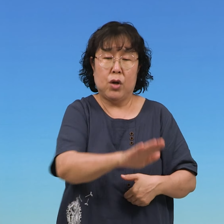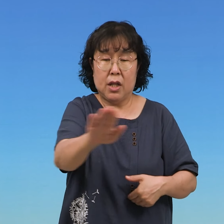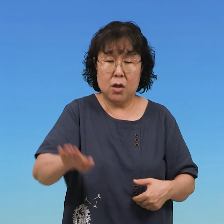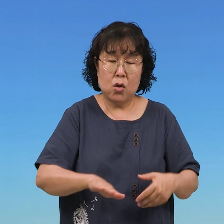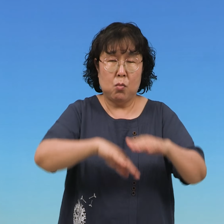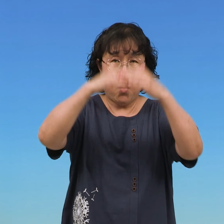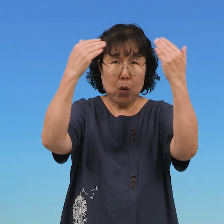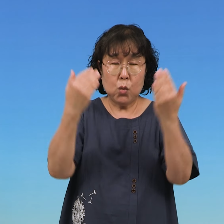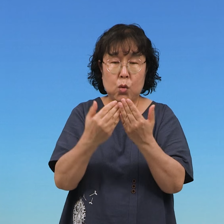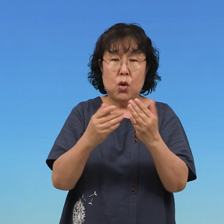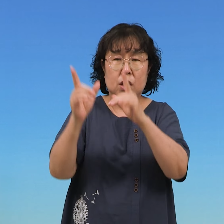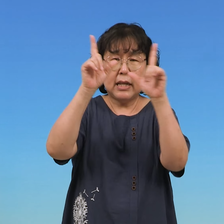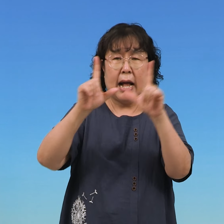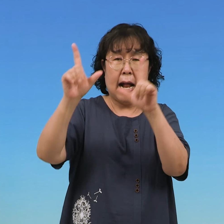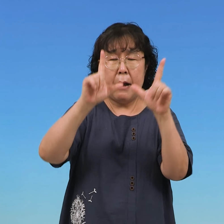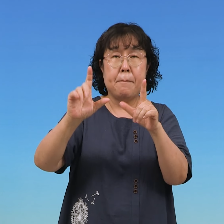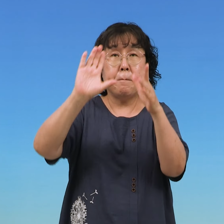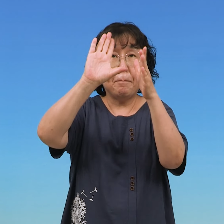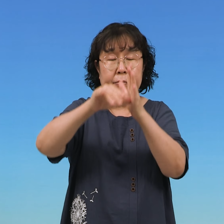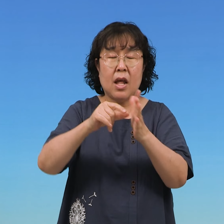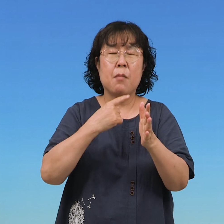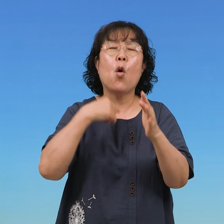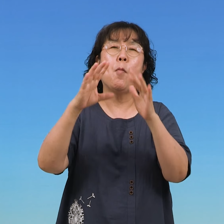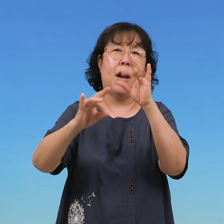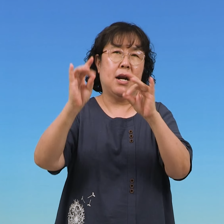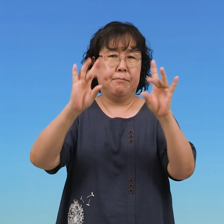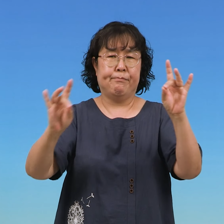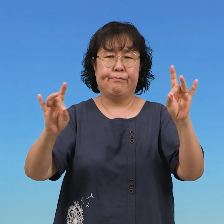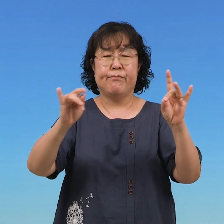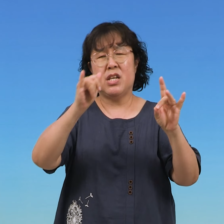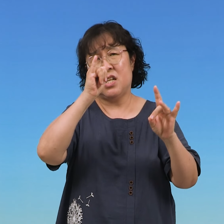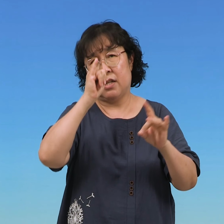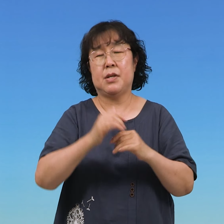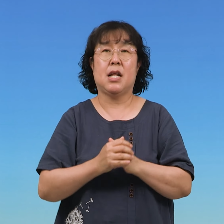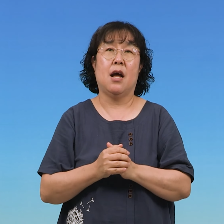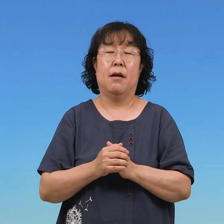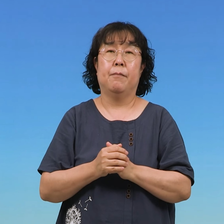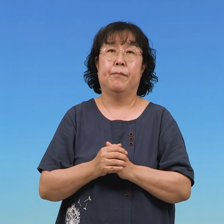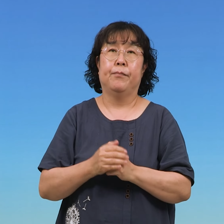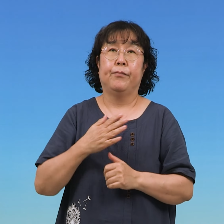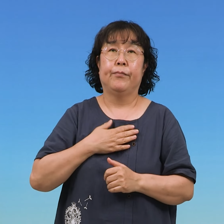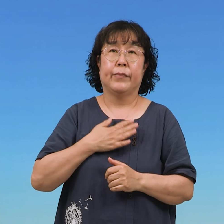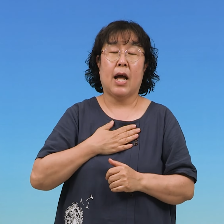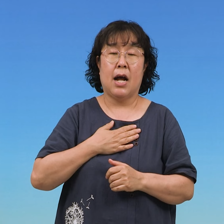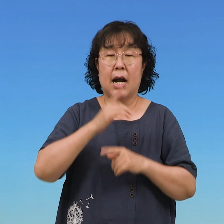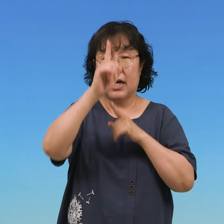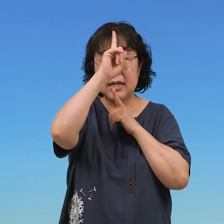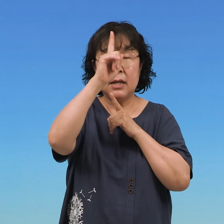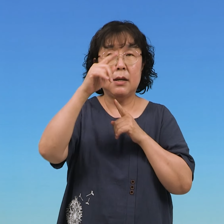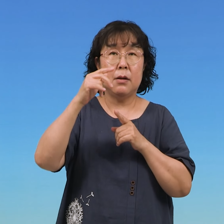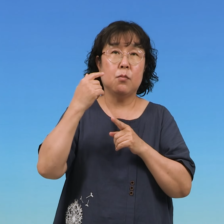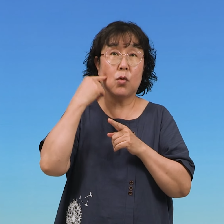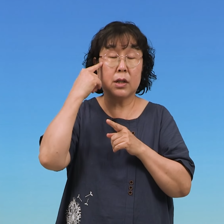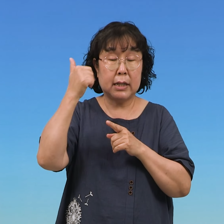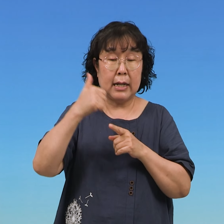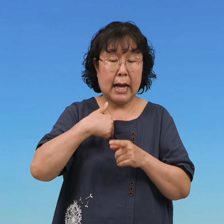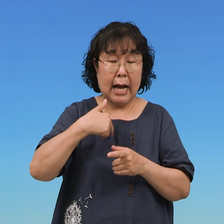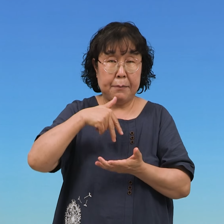목마름이 없을 것 같으세요? 이렇게 귀한 성도님들을 섬기고